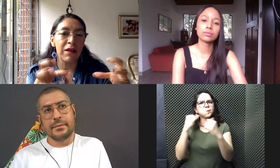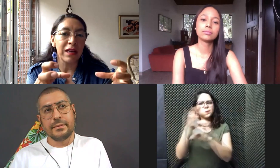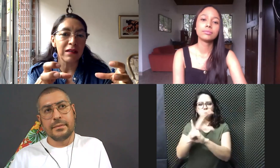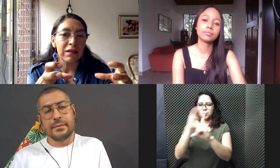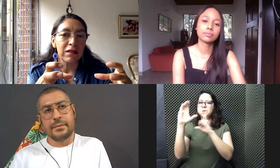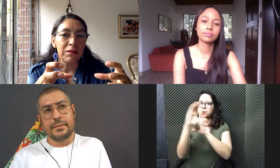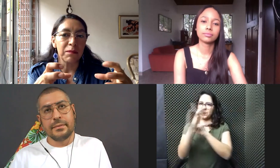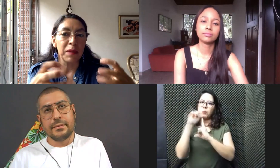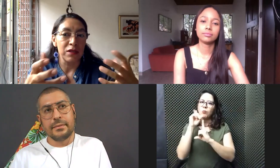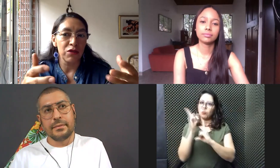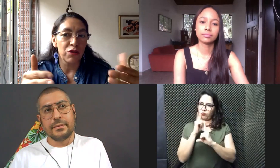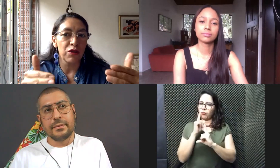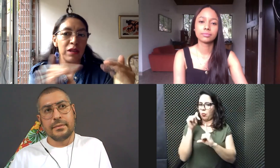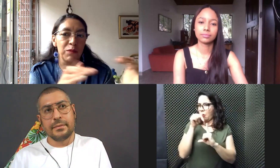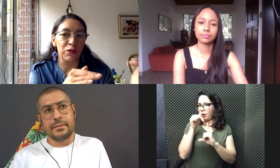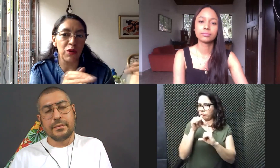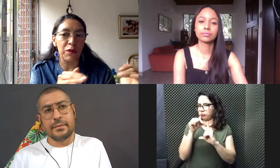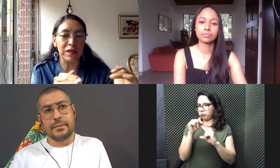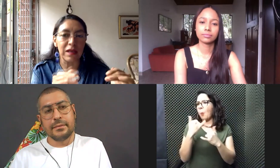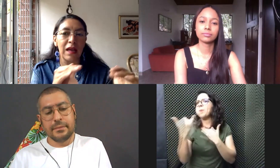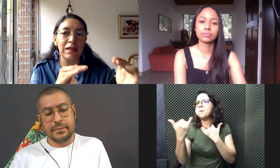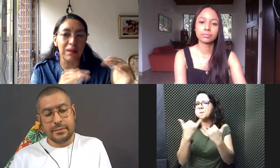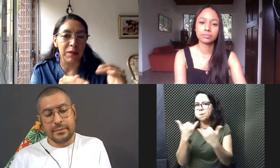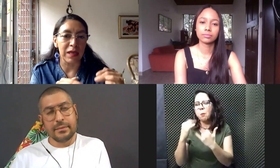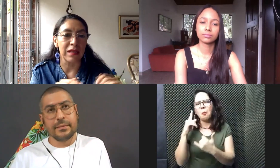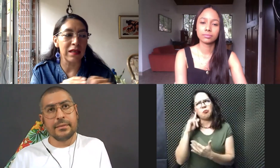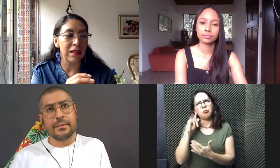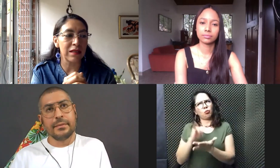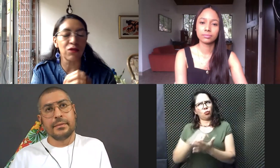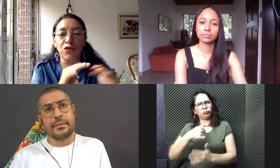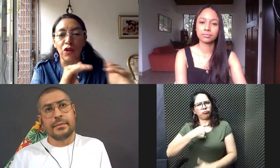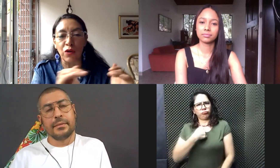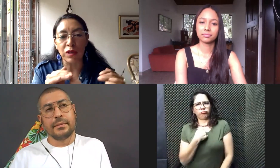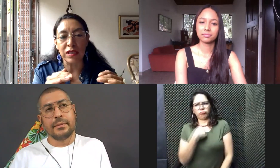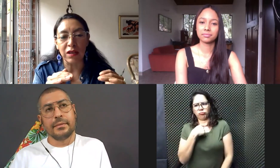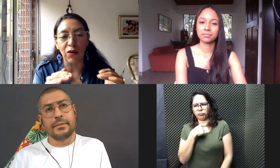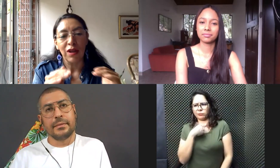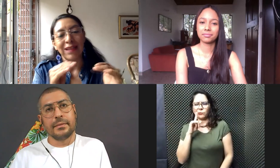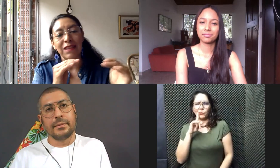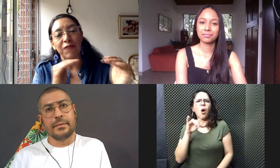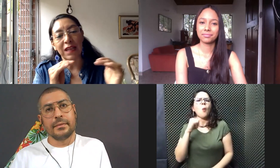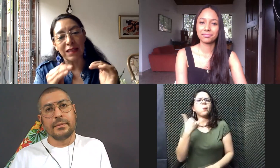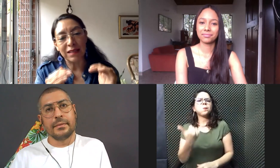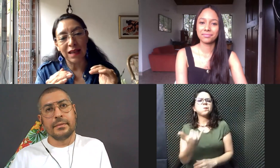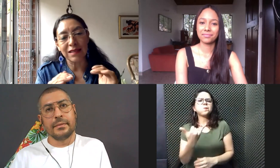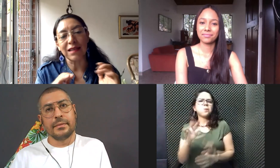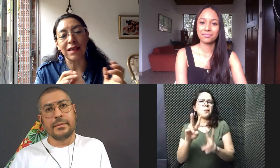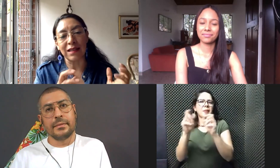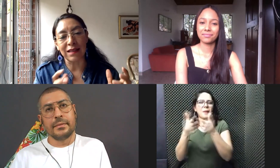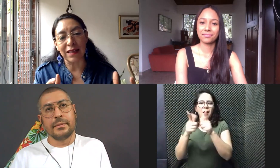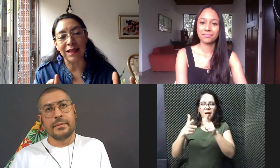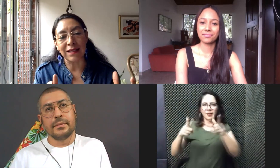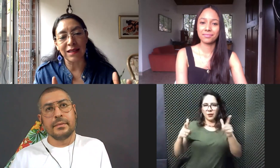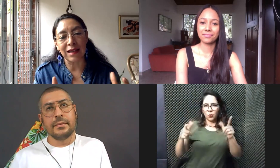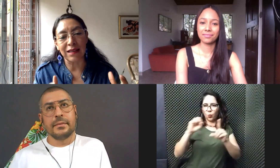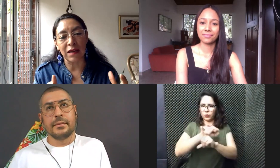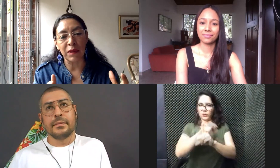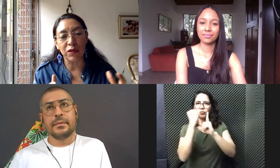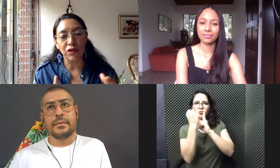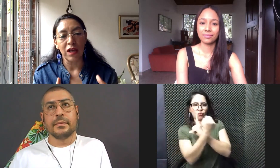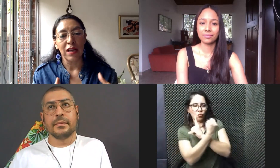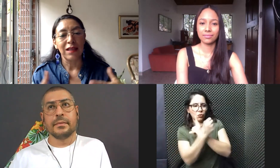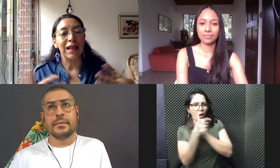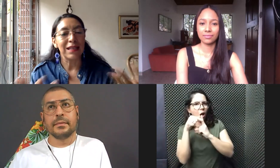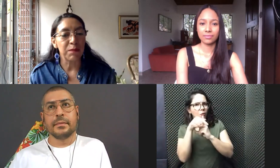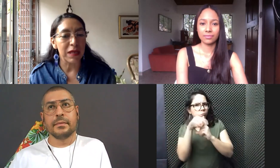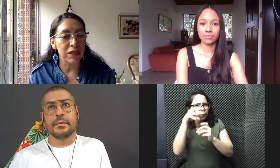debe haber, pienso yo desde el punto de vista también sociolingüístico, diferencias en